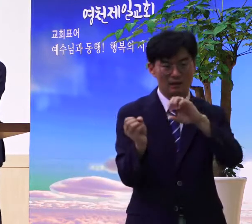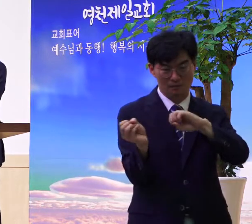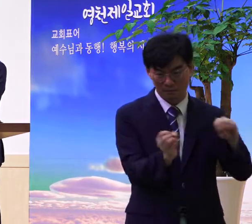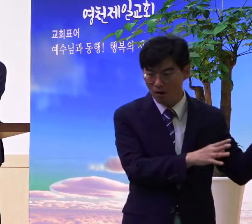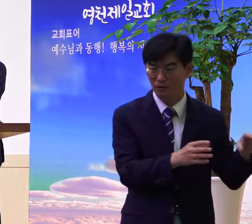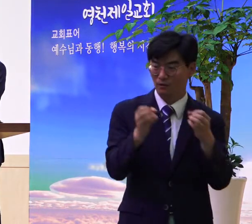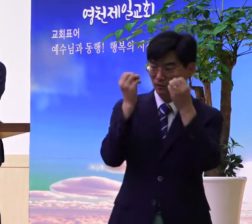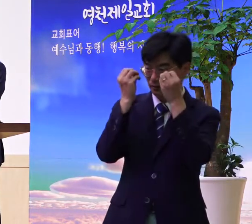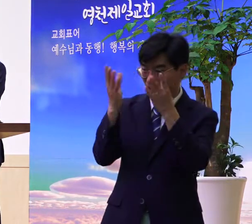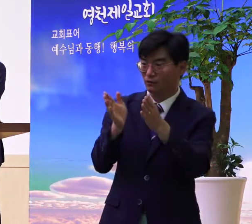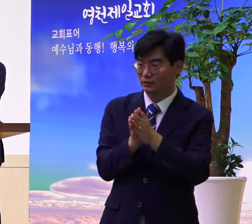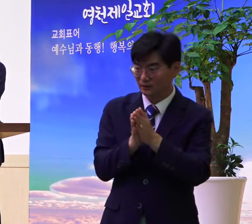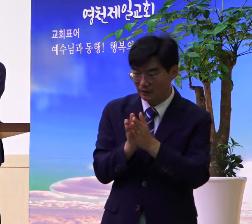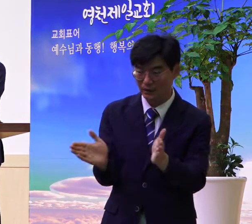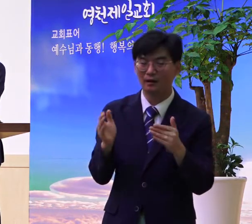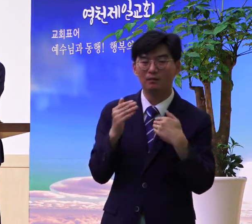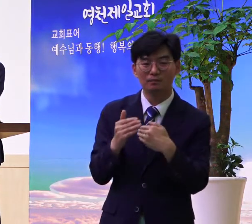것입니다.